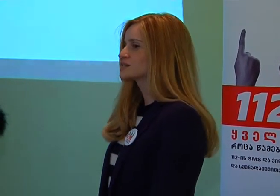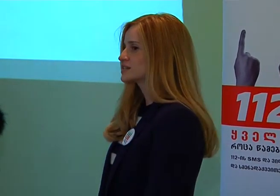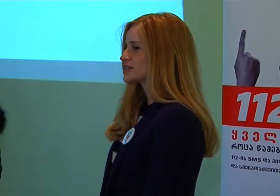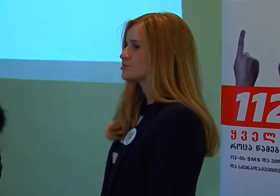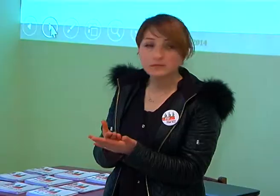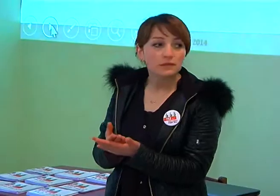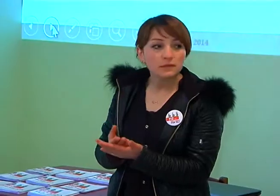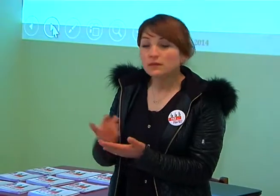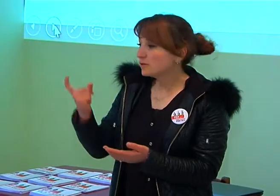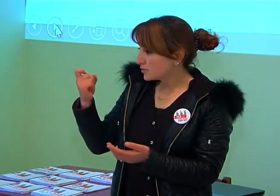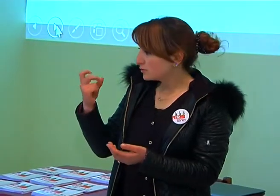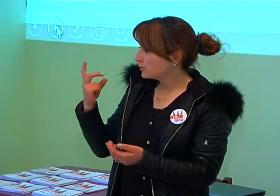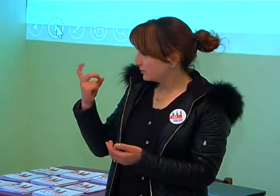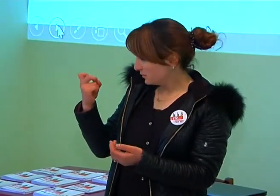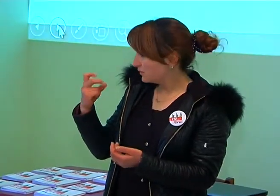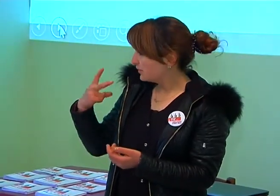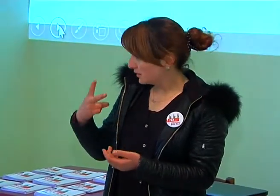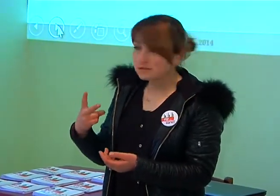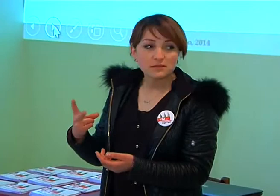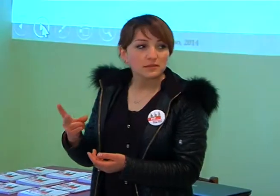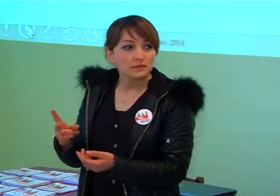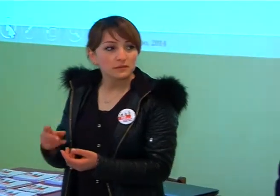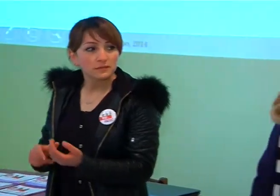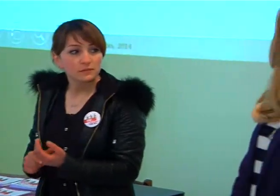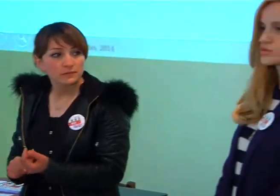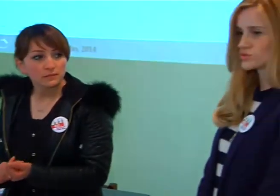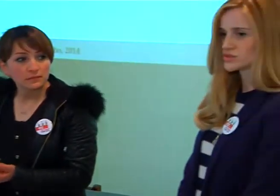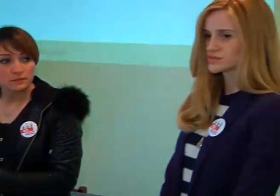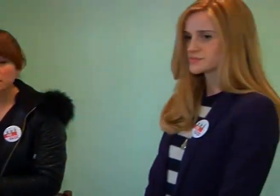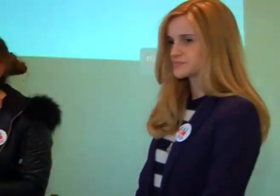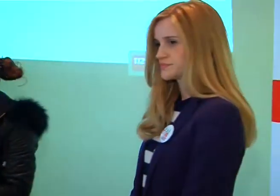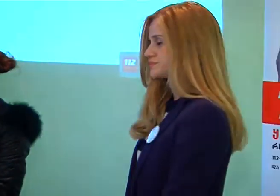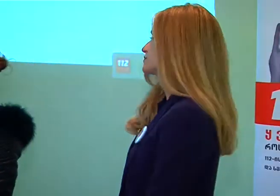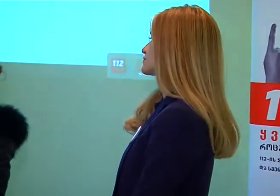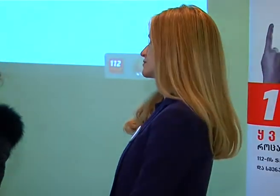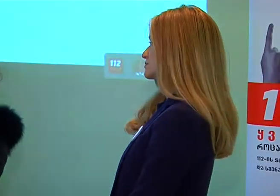და დღეს წარმოგვიდგენთ მაგანერგა რო დასანათა საიტებული პირადისთვის.